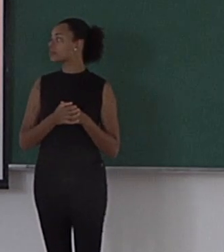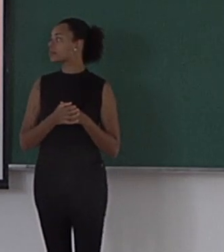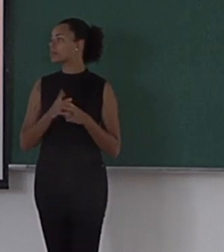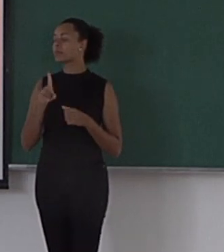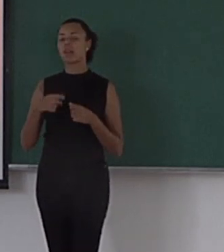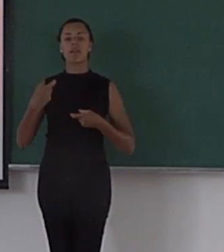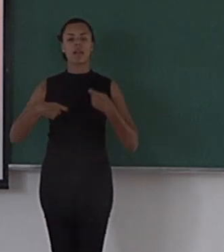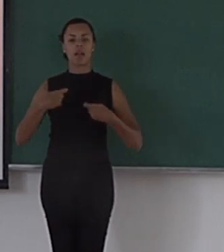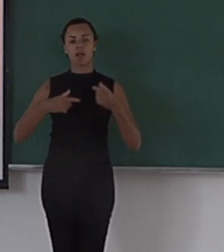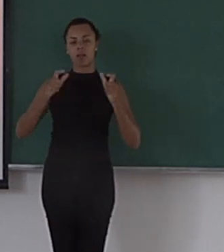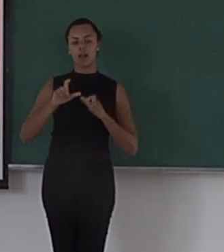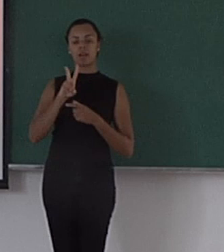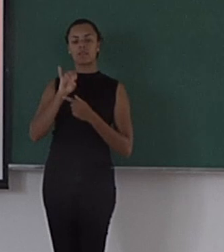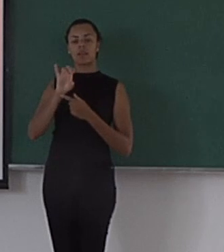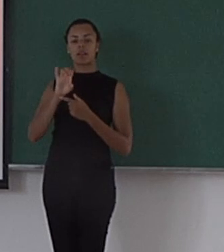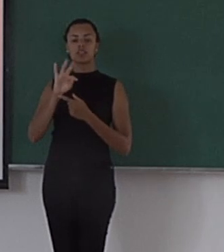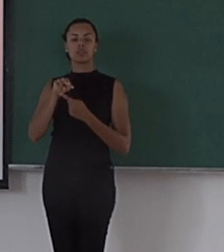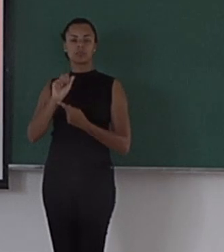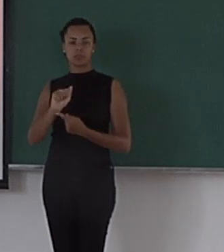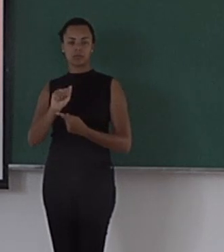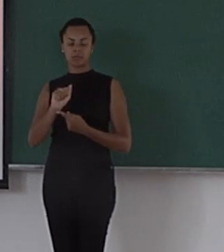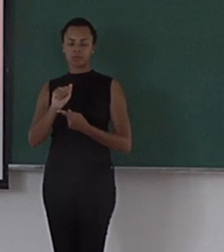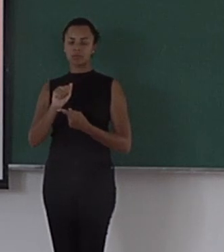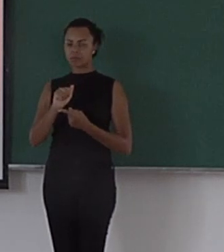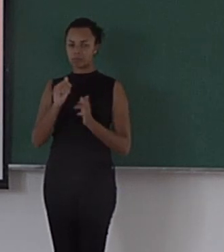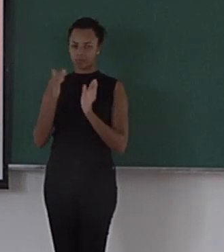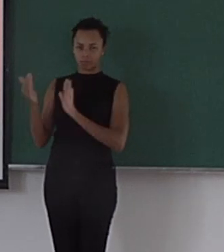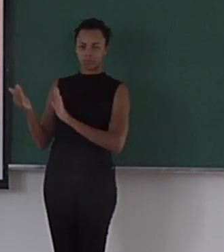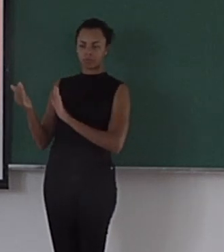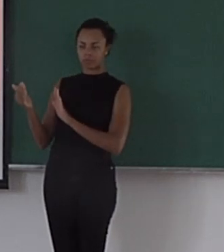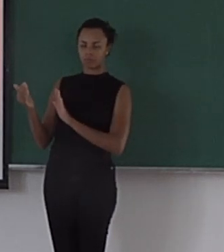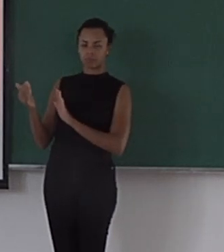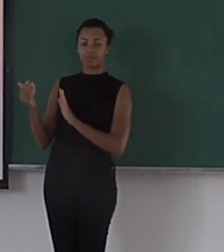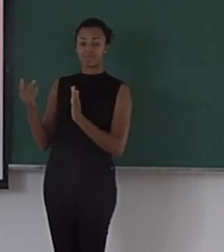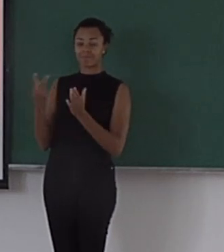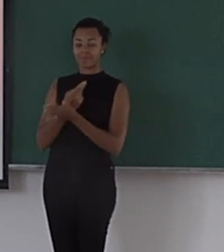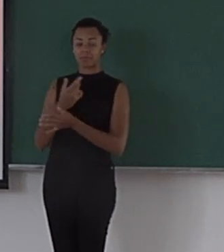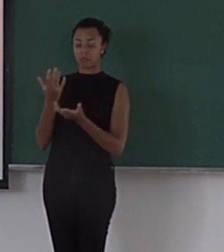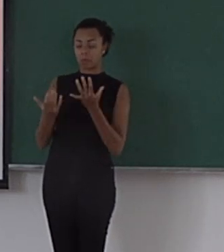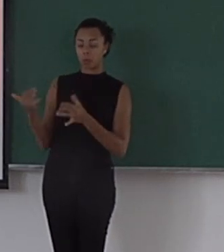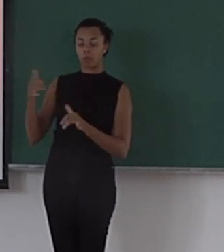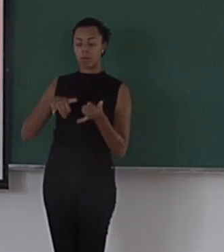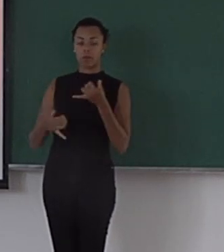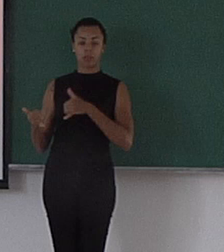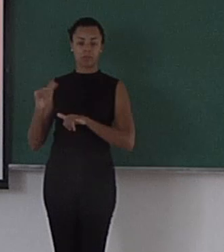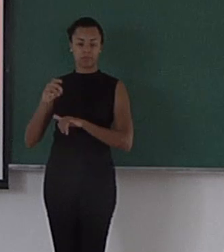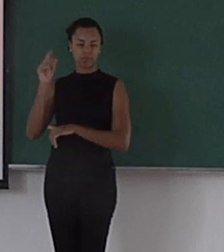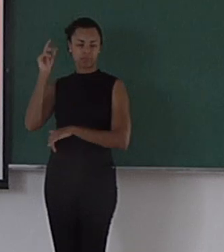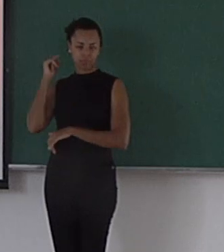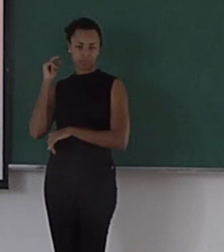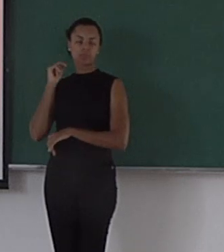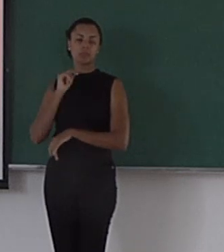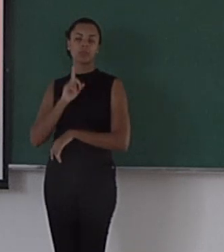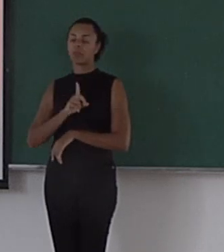Guerra do Vietnã, né? Ela foi vítima de queimadura química, né? Na época eles